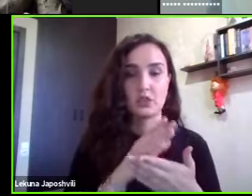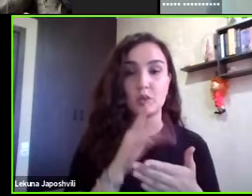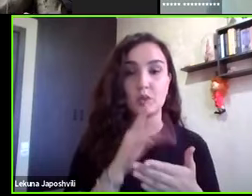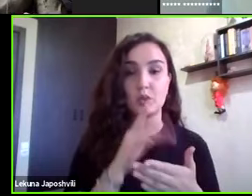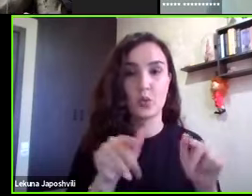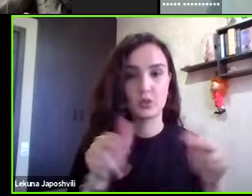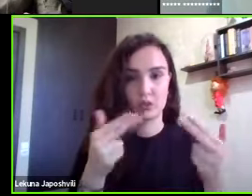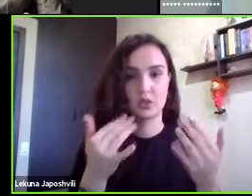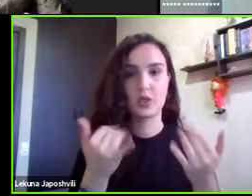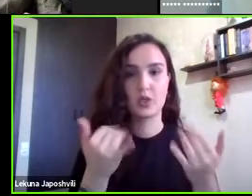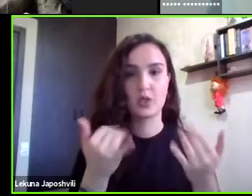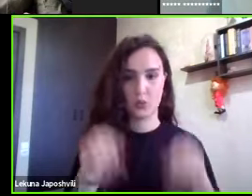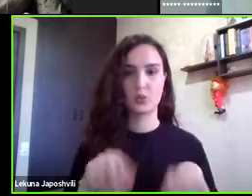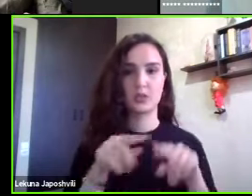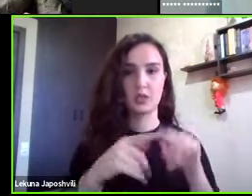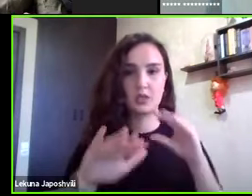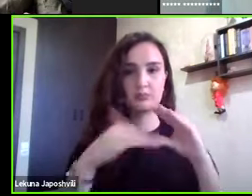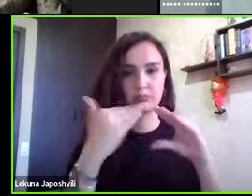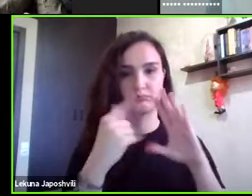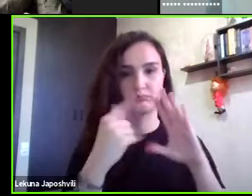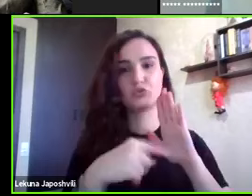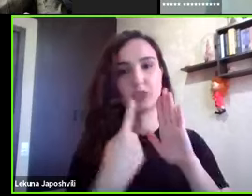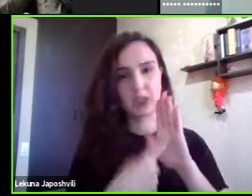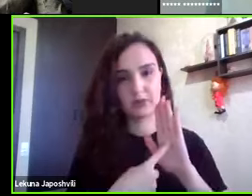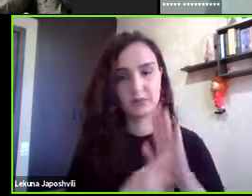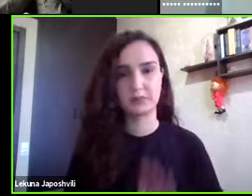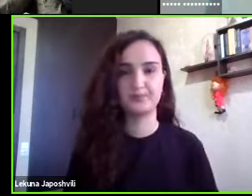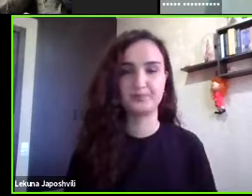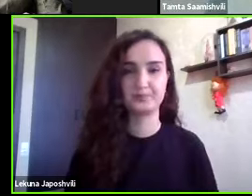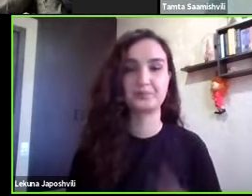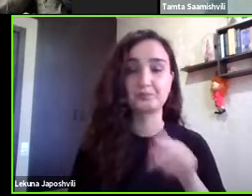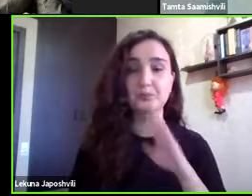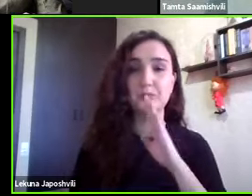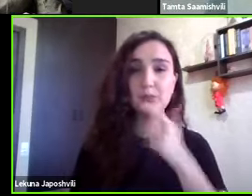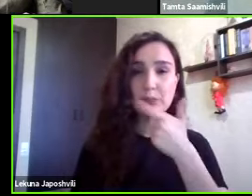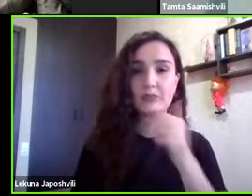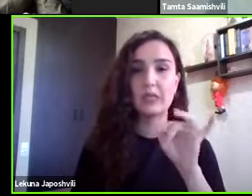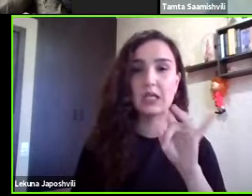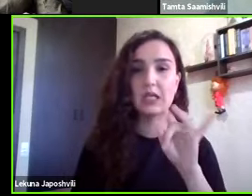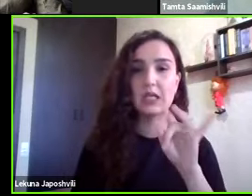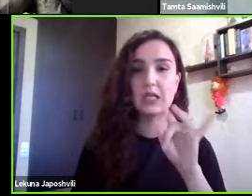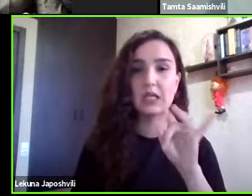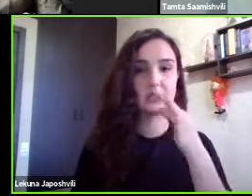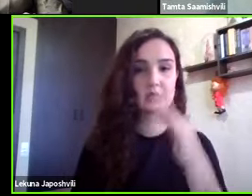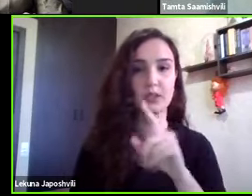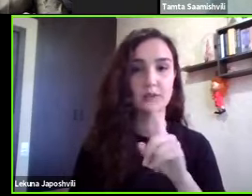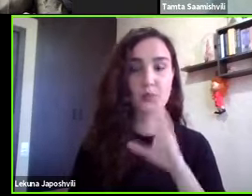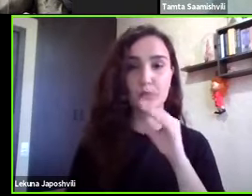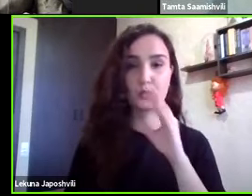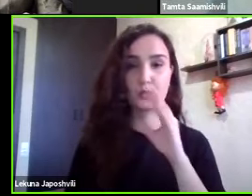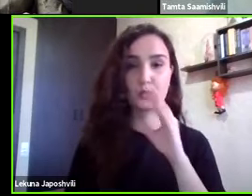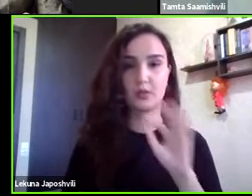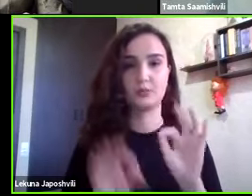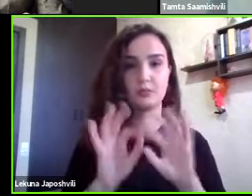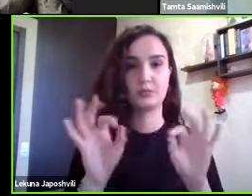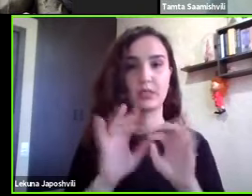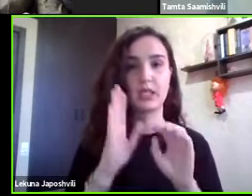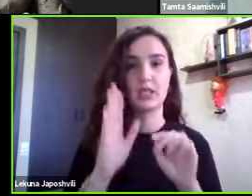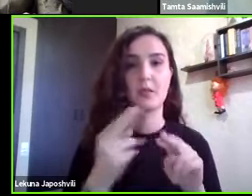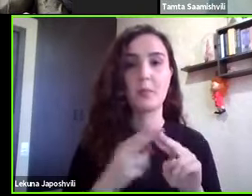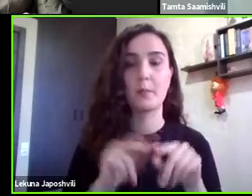ახლაც შეუძლიათ გამოაგზავნოს შეკითხვები. და აქვე ქალბატონმა ირმა მინდა გითხრათ, რომ როდესაც დავაანონსეთ ჩვენ